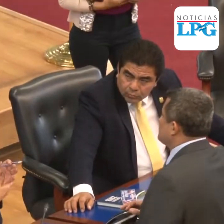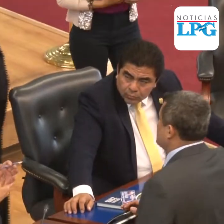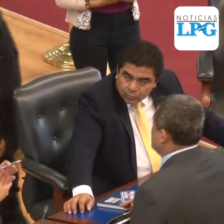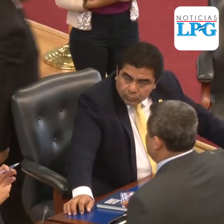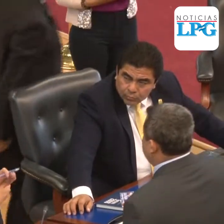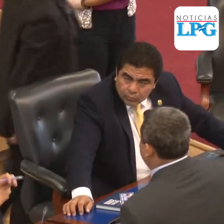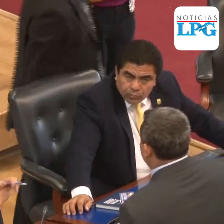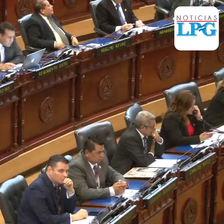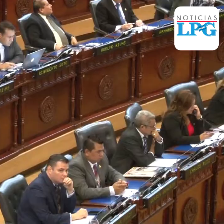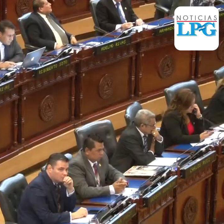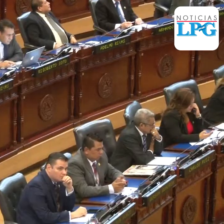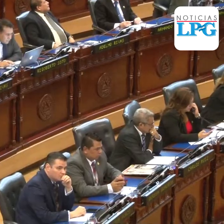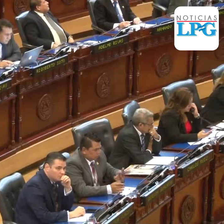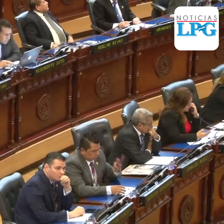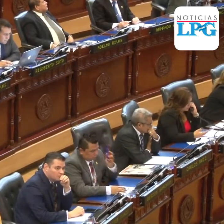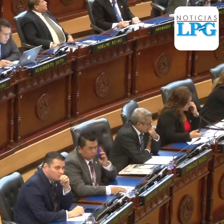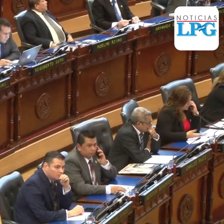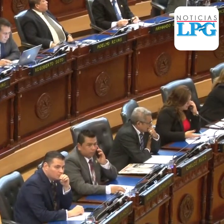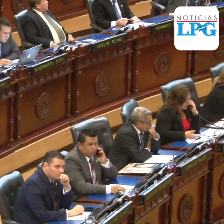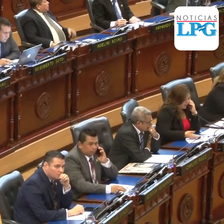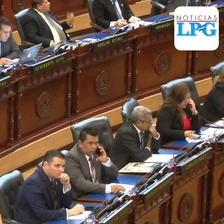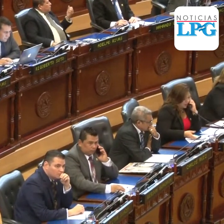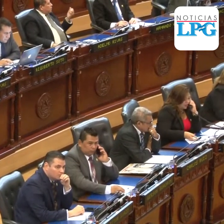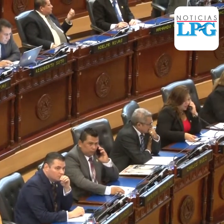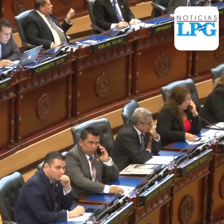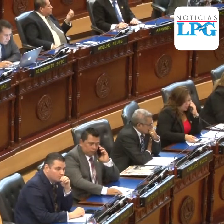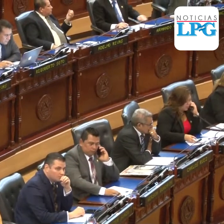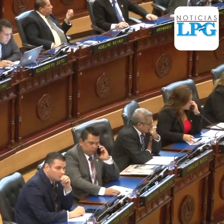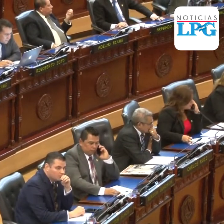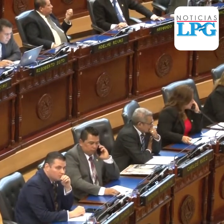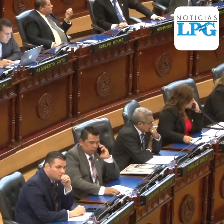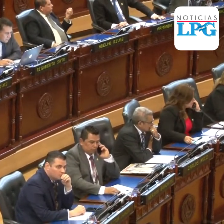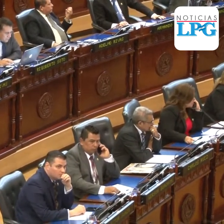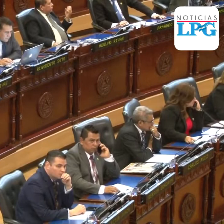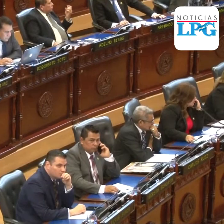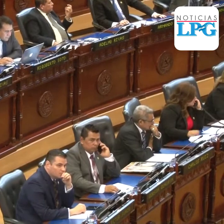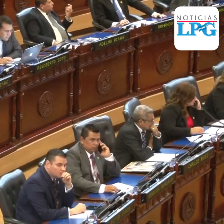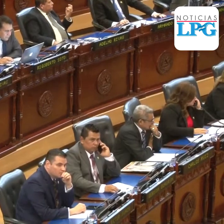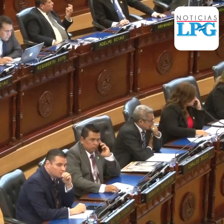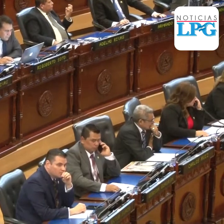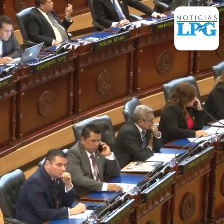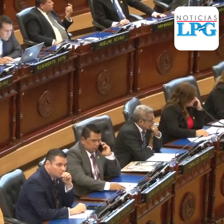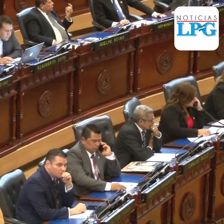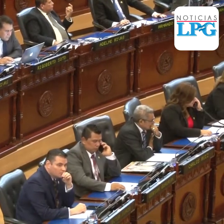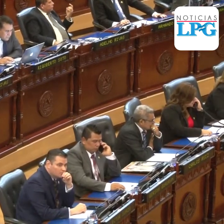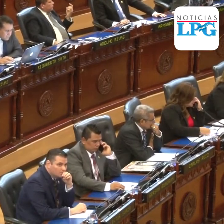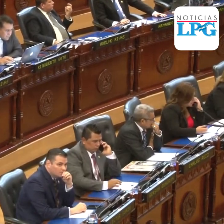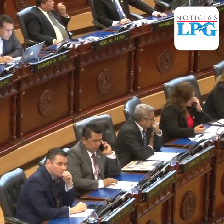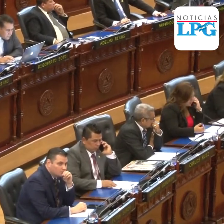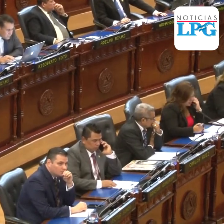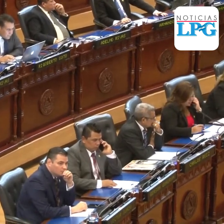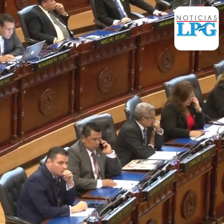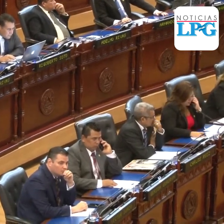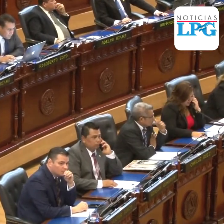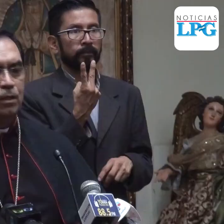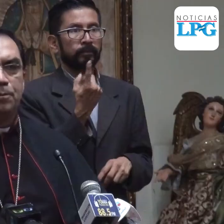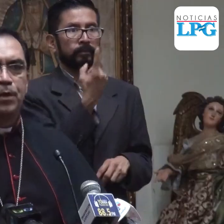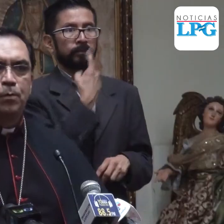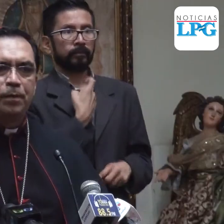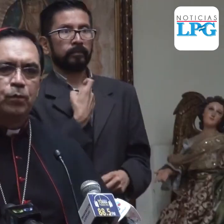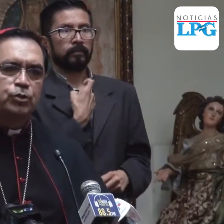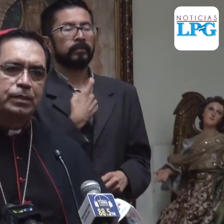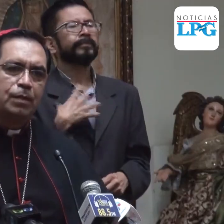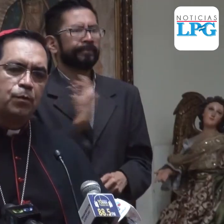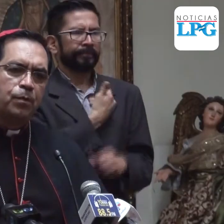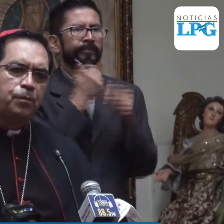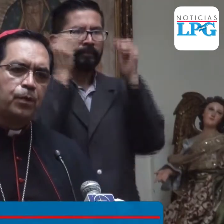Escobar Alas destacó que dicha ley parece ser otra ley de amnistía que violenta a las familias de las víctimas del conflicto armado. Nos